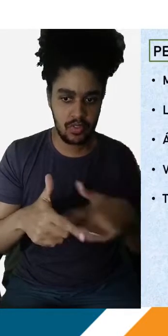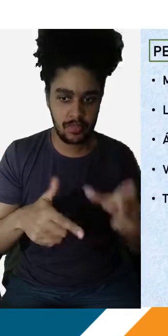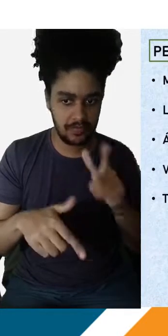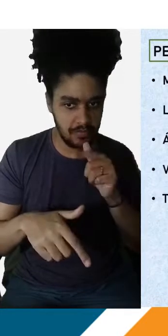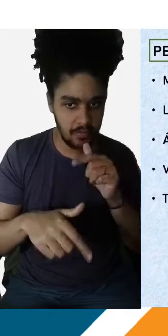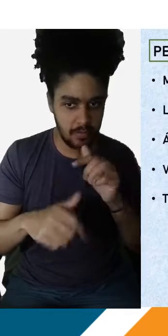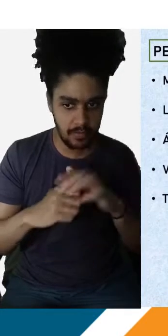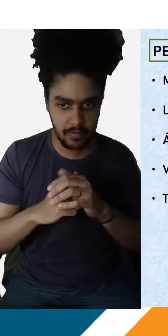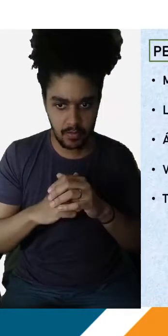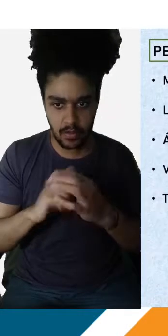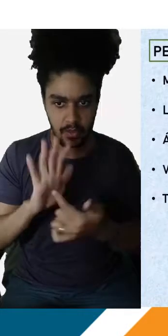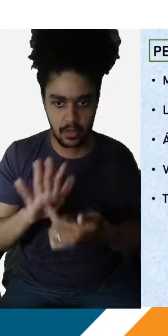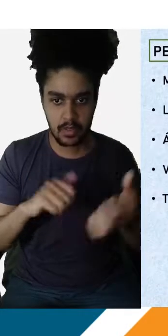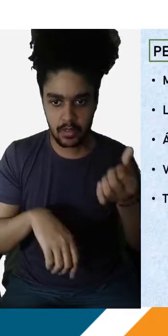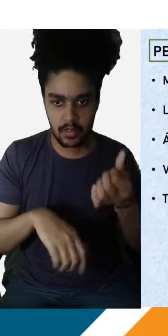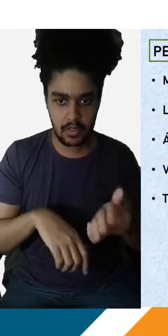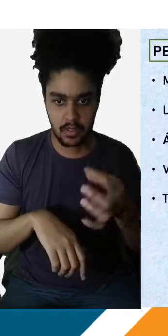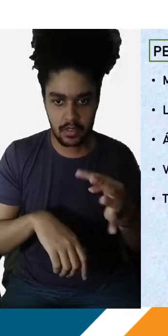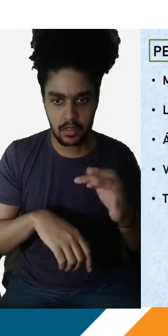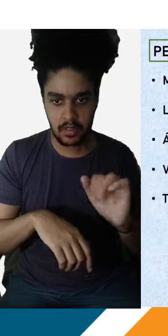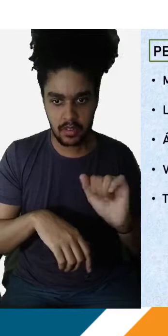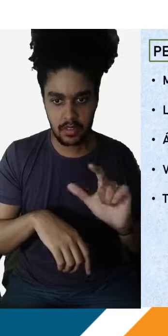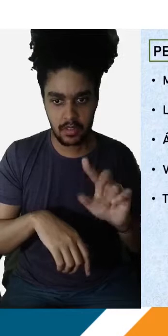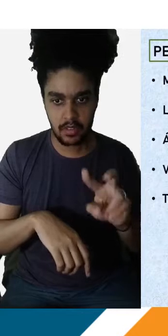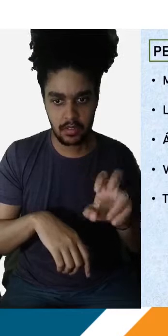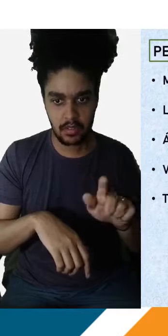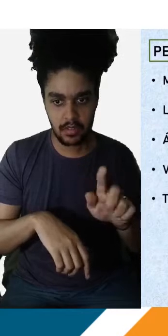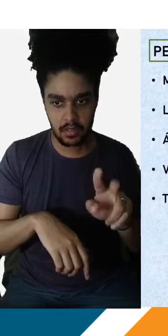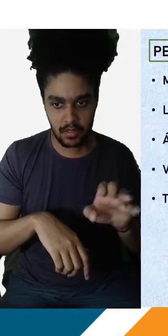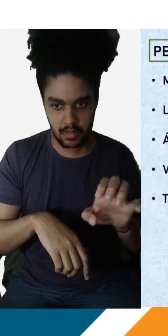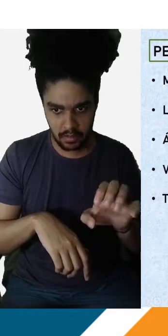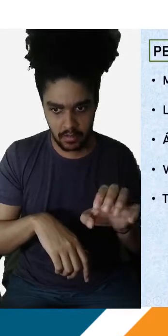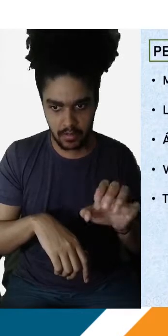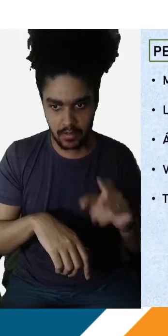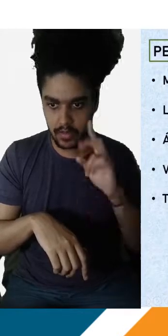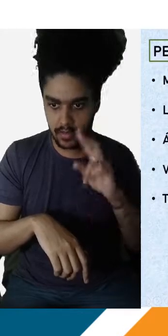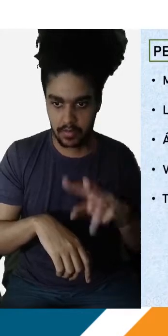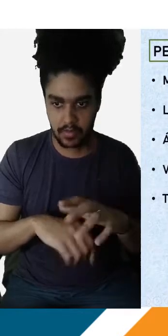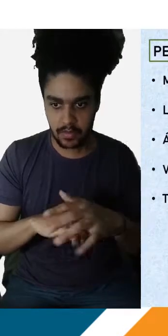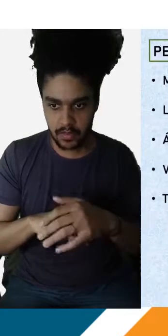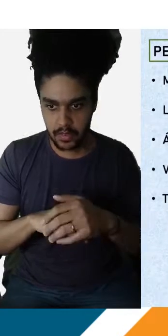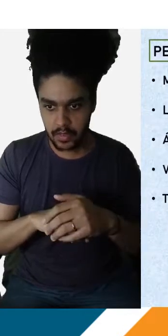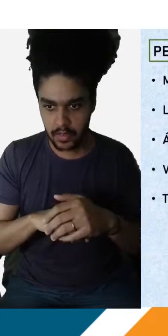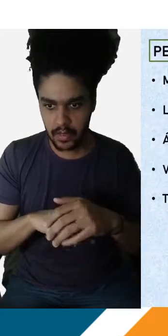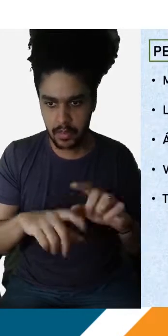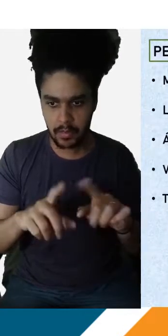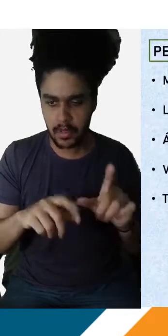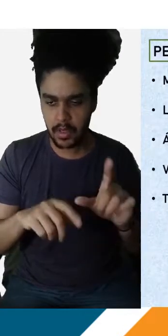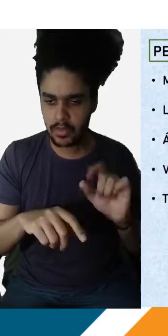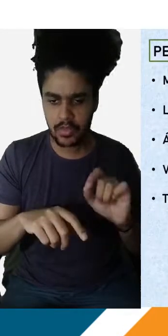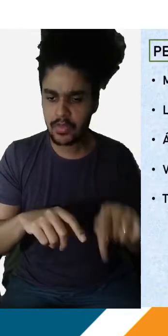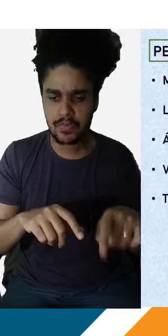temos representado pelo número 6 o Talveg, que pode ter uma grande importância geopolítica. Mas o que é o Talveg?